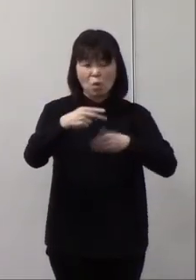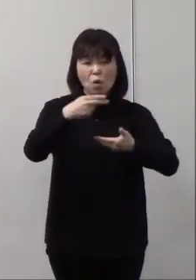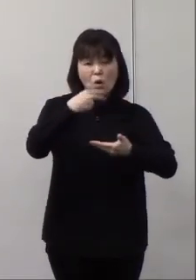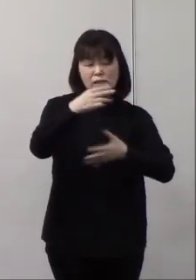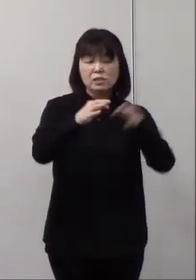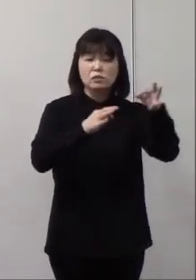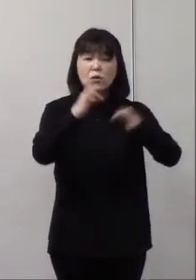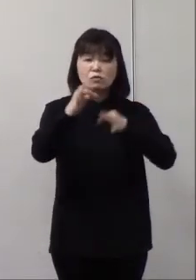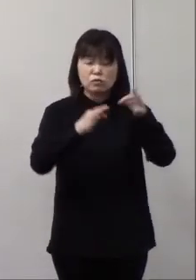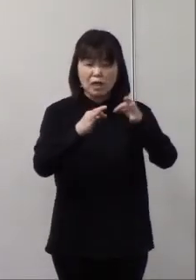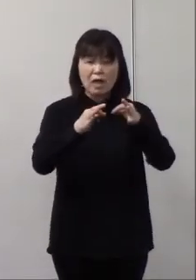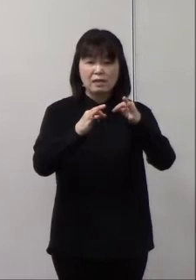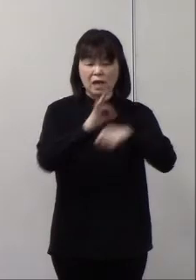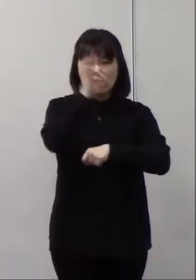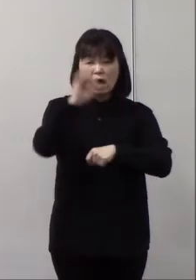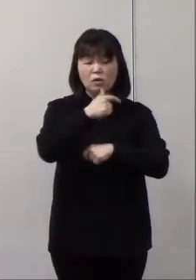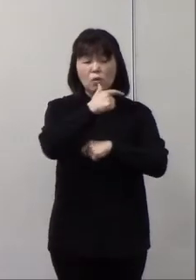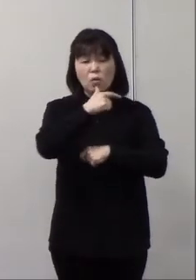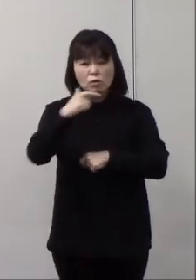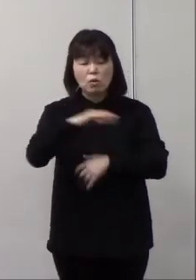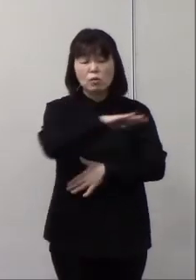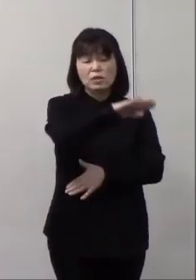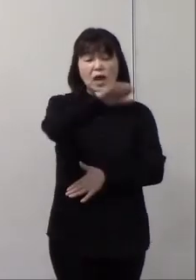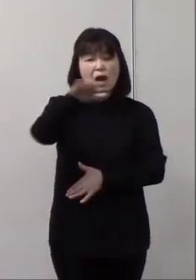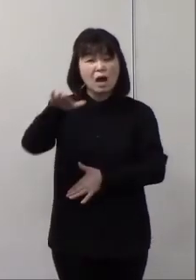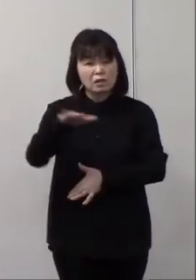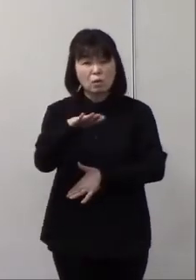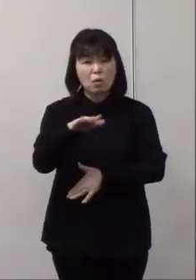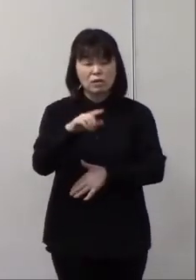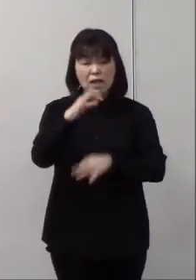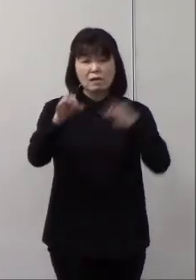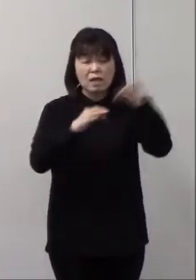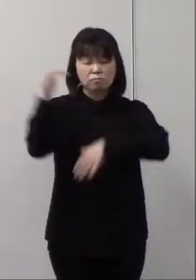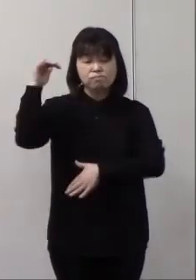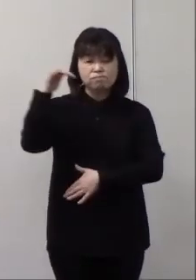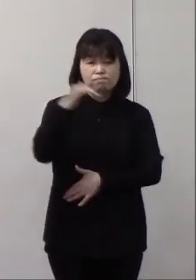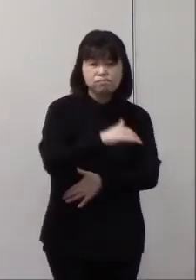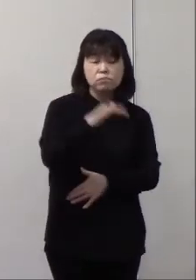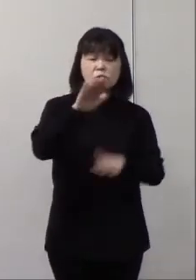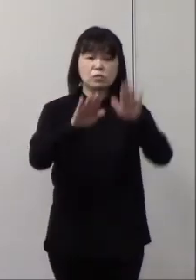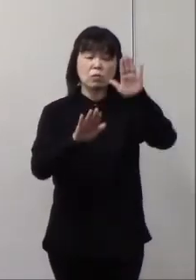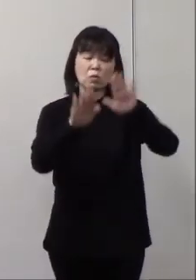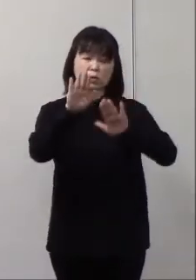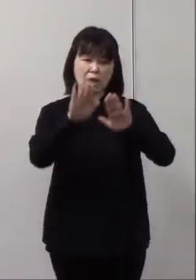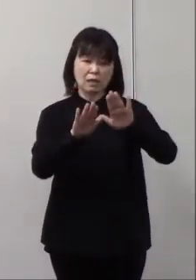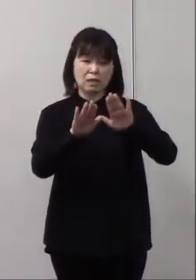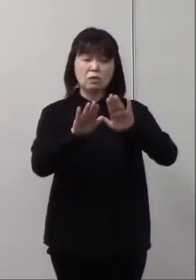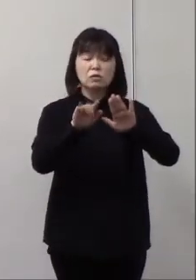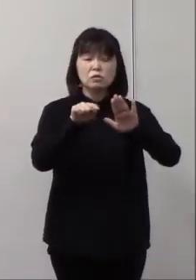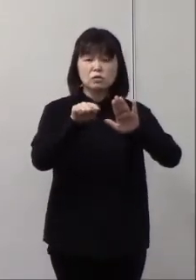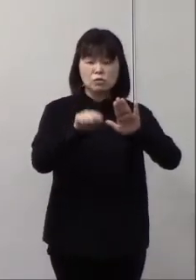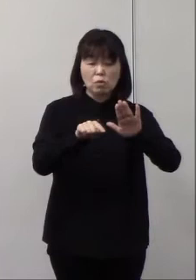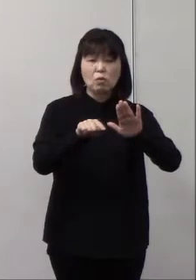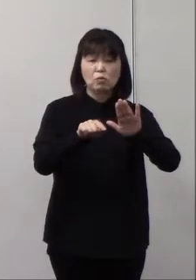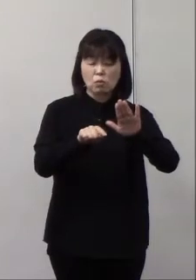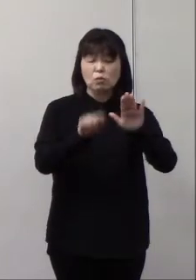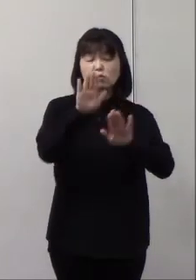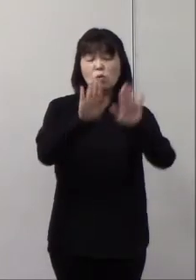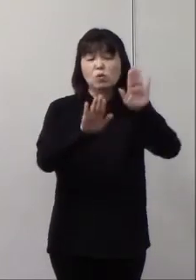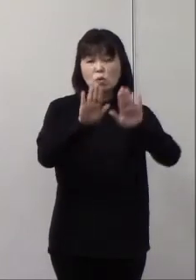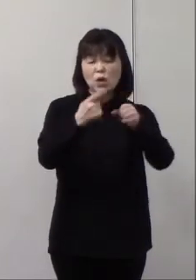他、さまざまな業種で影響を受けていらっしゃる。特にその状況がですね、昨年